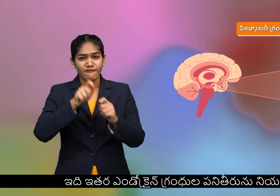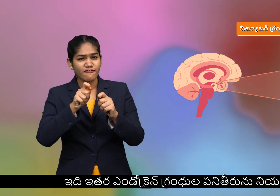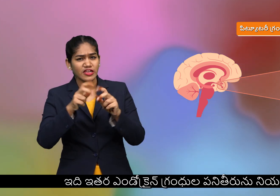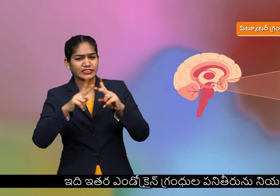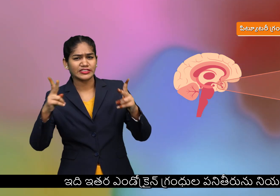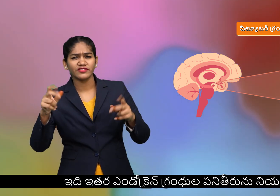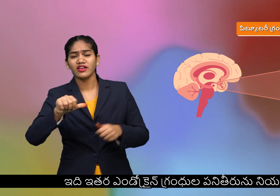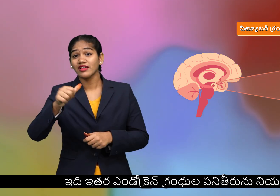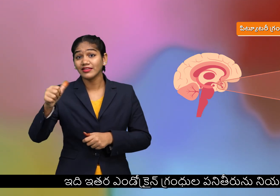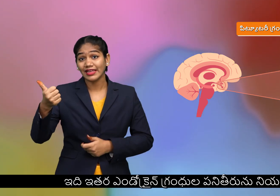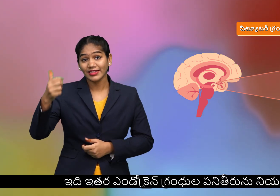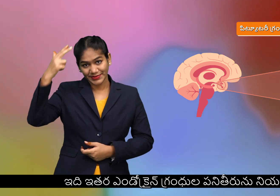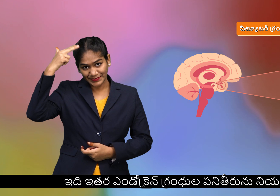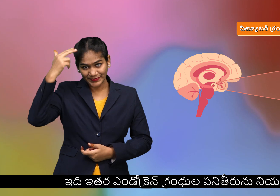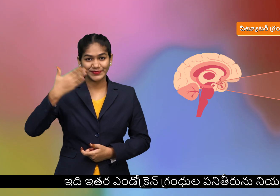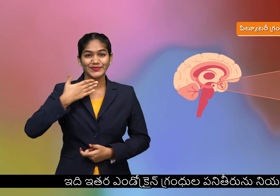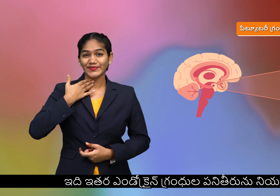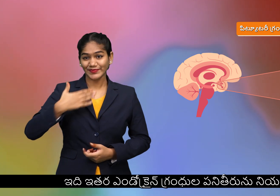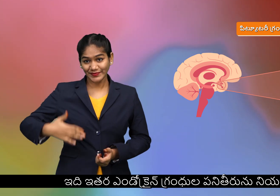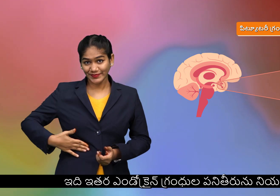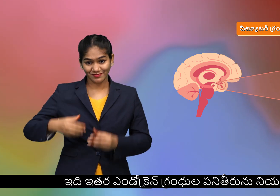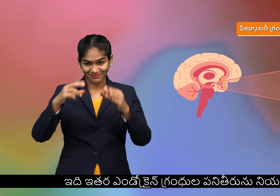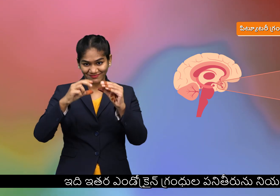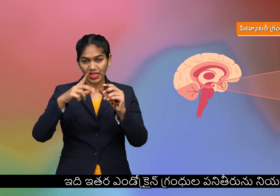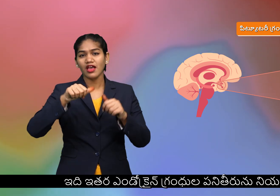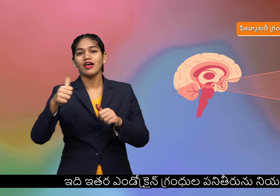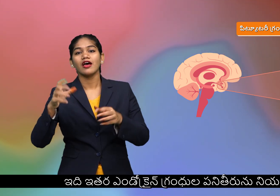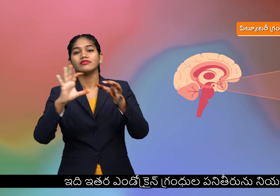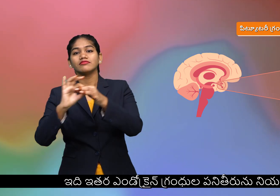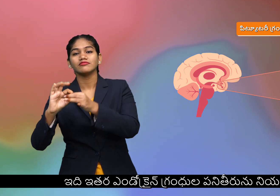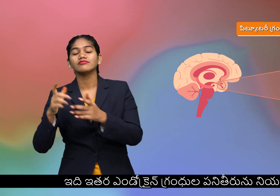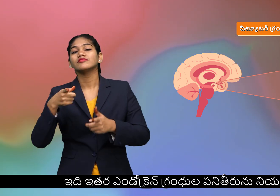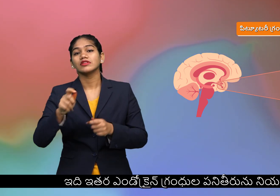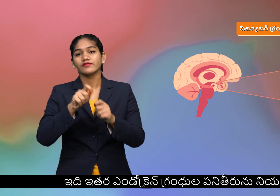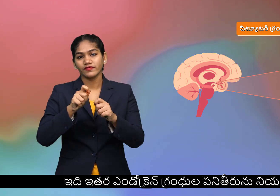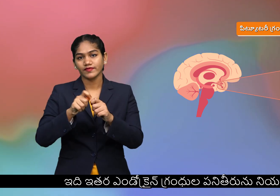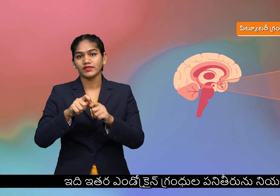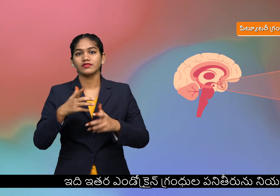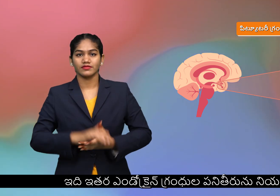ఇది ఇతర ఎండోక్రైన్ గ్రంథుల పనితీరును నియంత్రిస్తుంది.